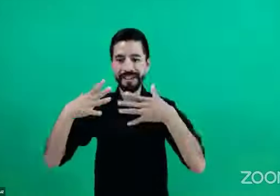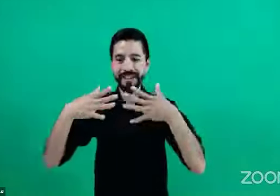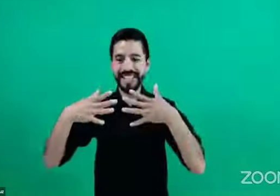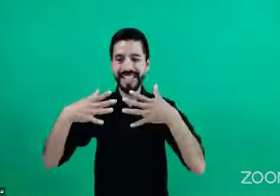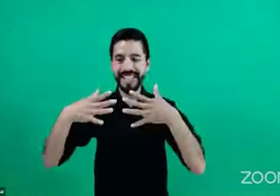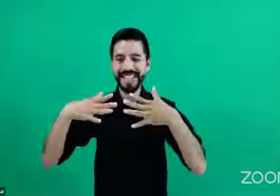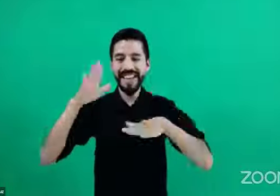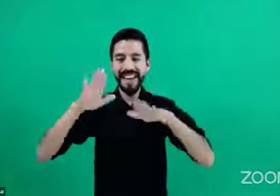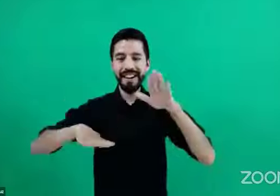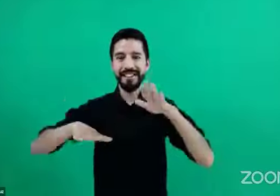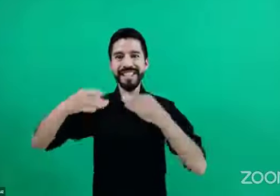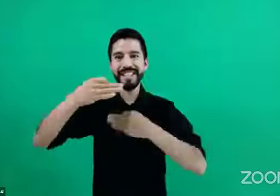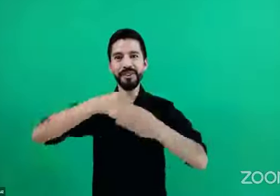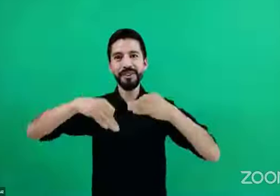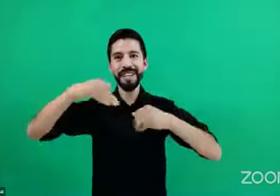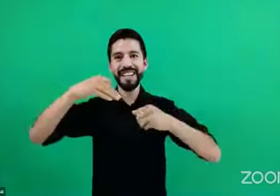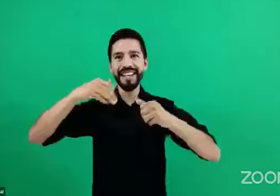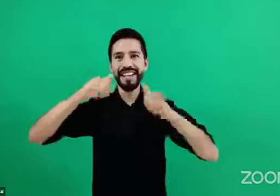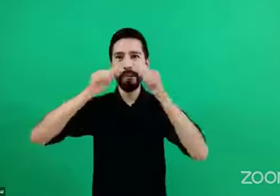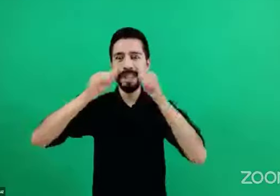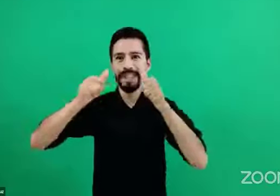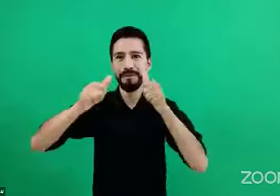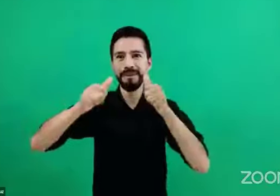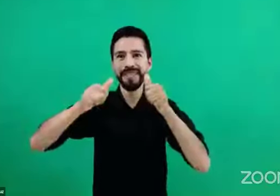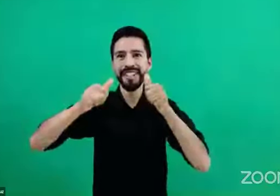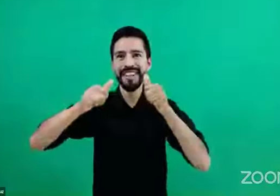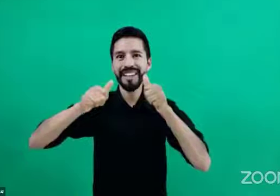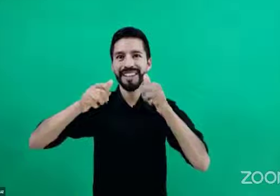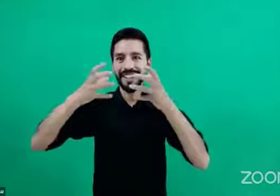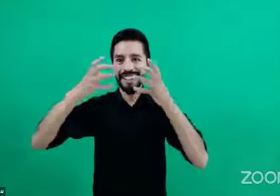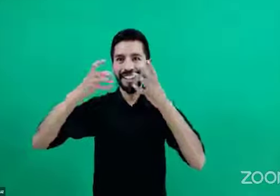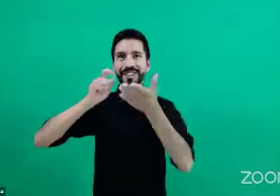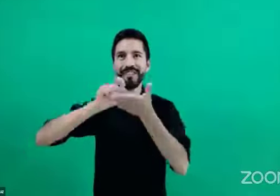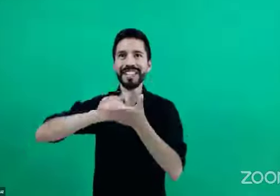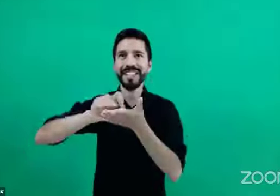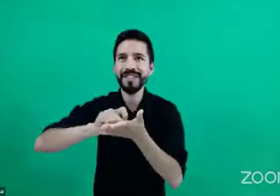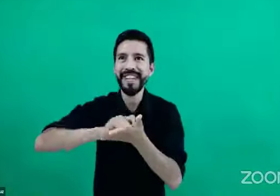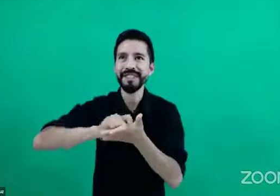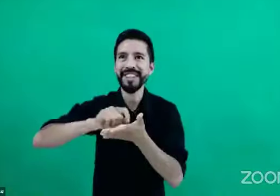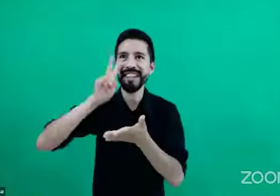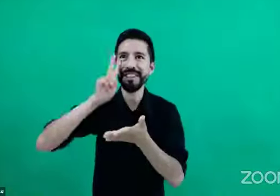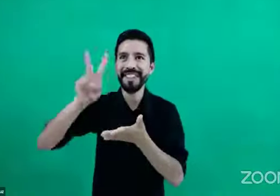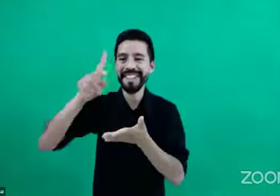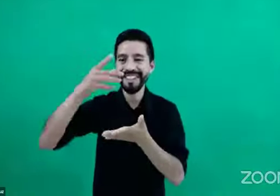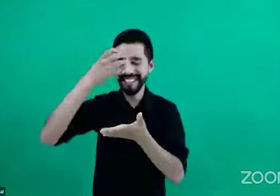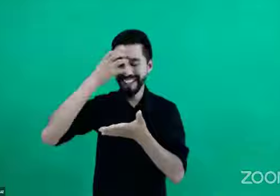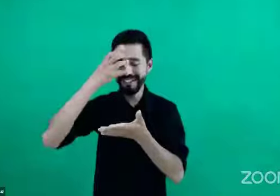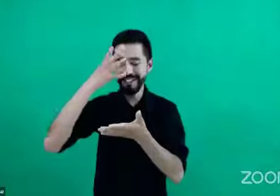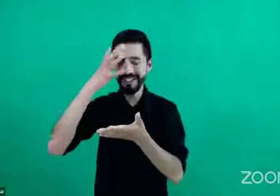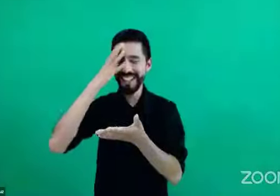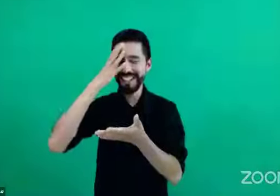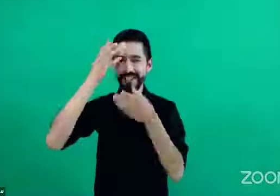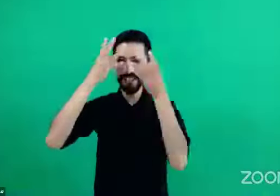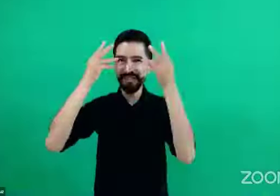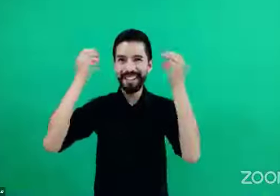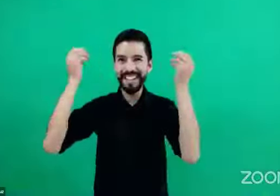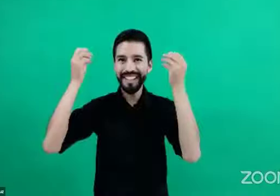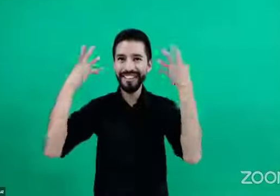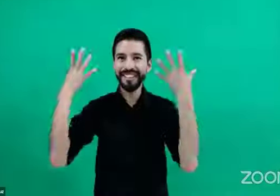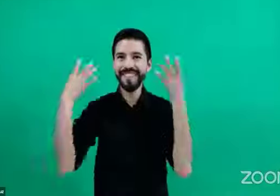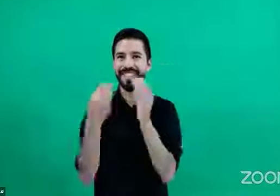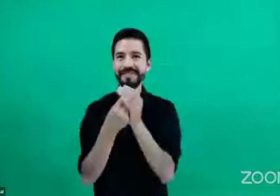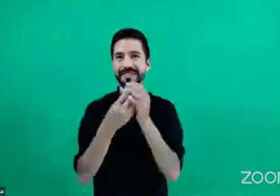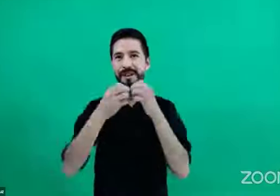de la lengua de señas, a veces todo lo que aprendemos lo tratamos de anotar, ver y todo y se nos